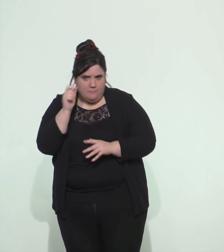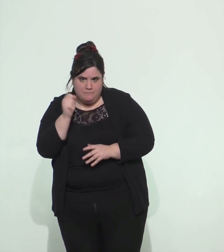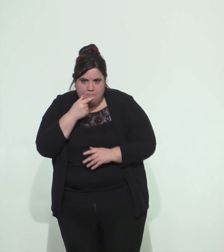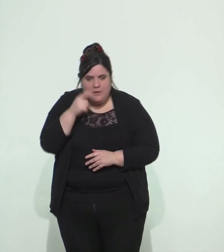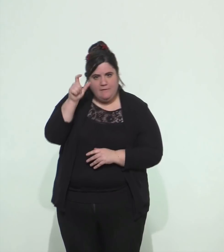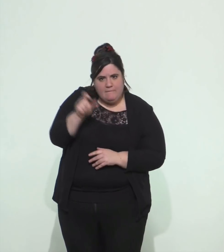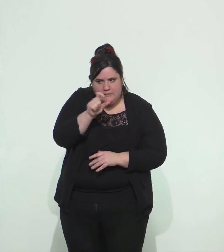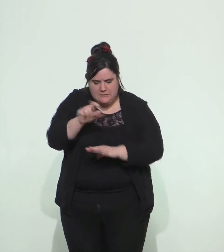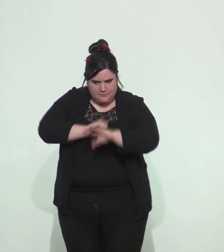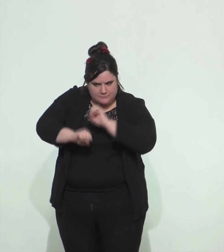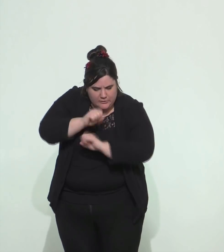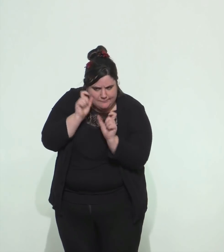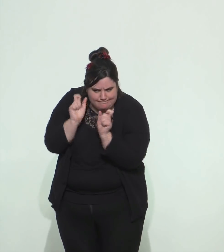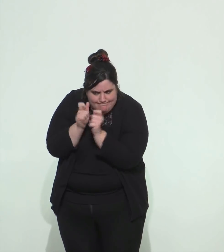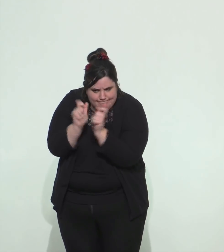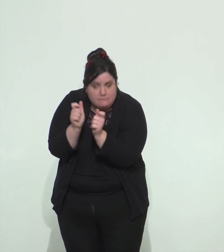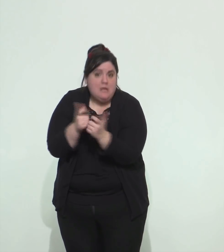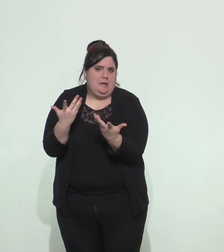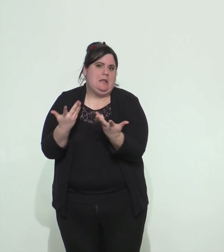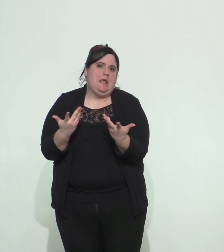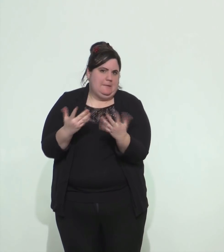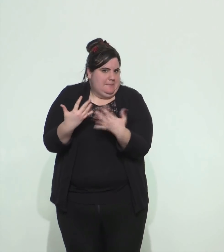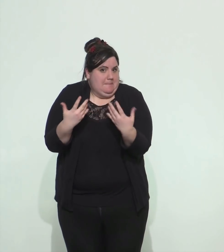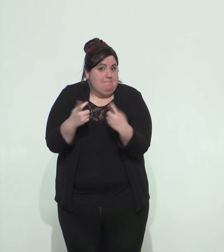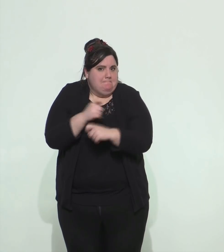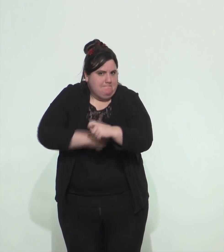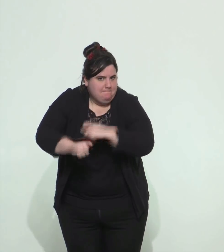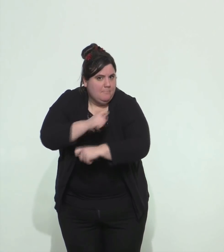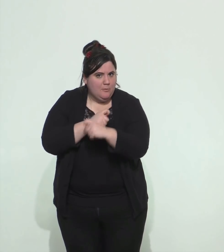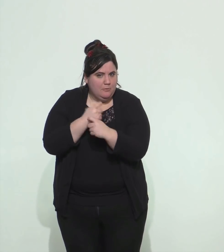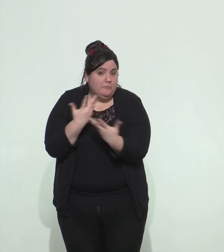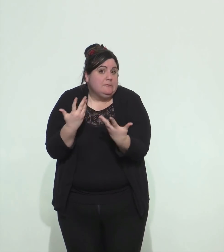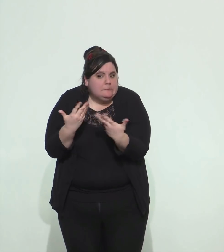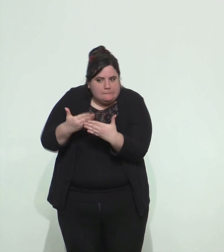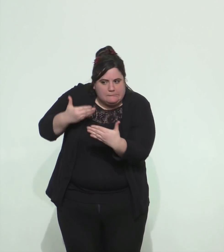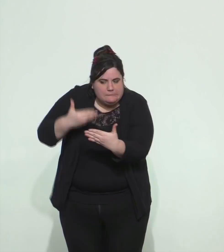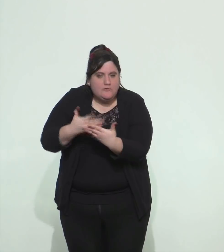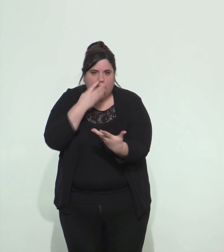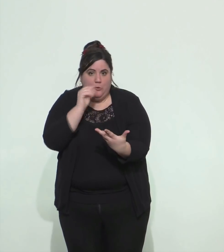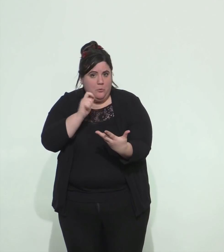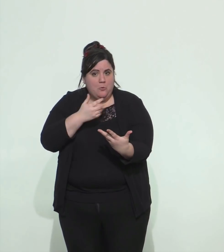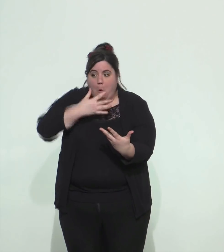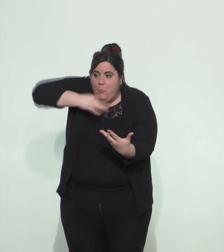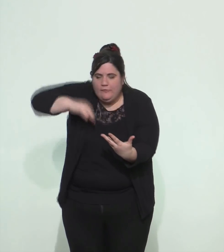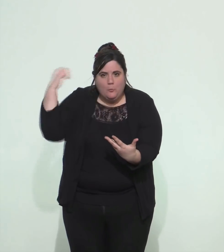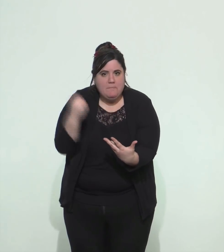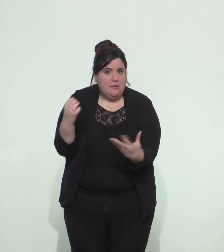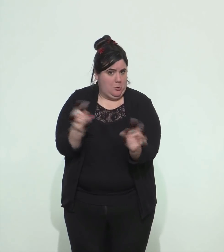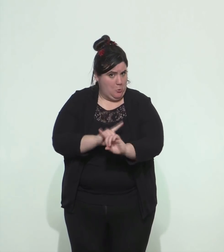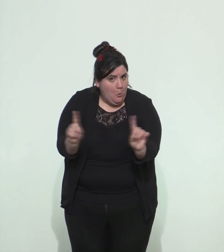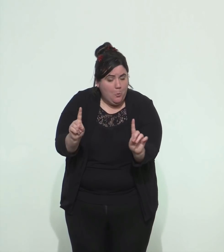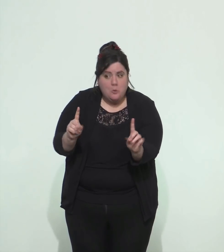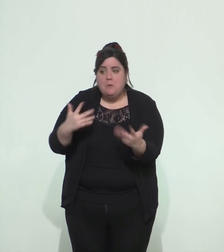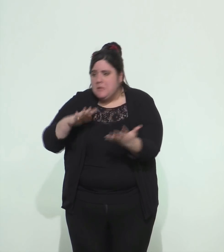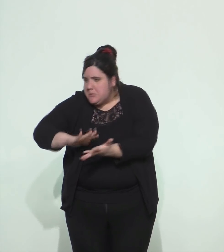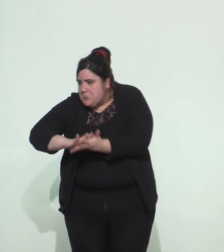résultats d'absence de toxicité, et ce sont des résultats qui montrent une évolution relativement favorable, mais qui n'est pas très nette, de certains patients qui